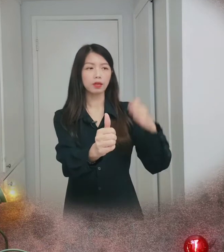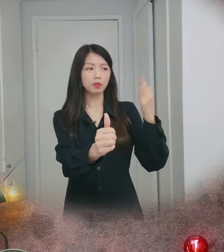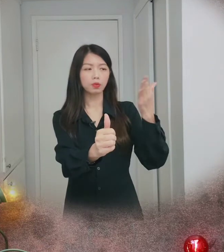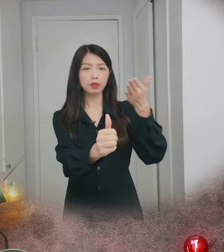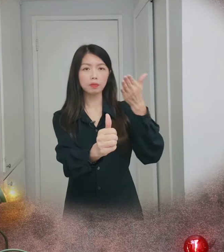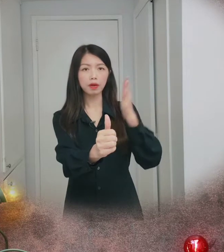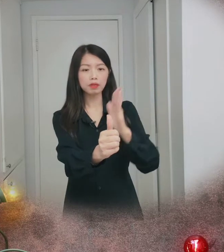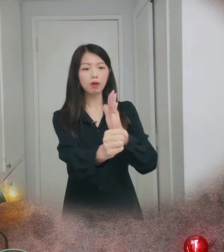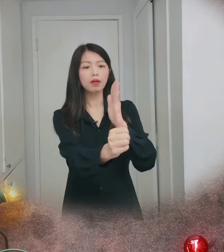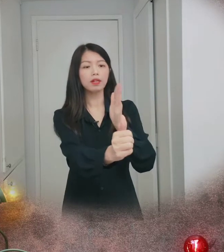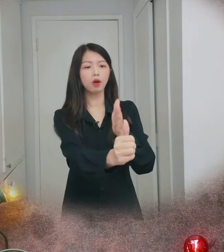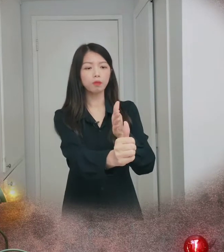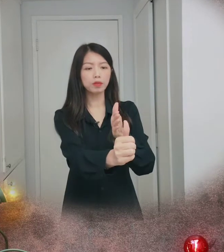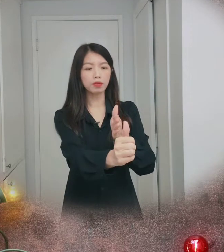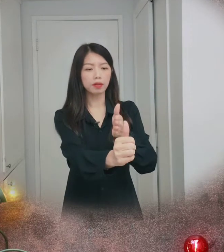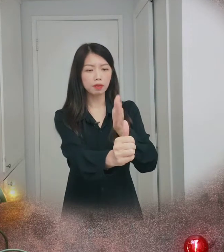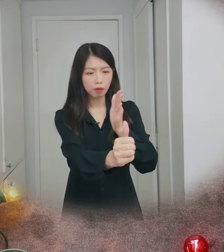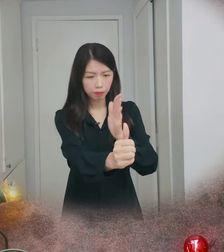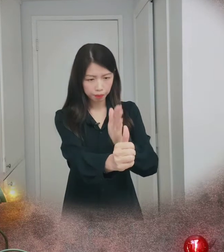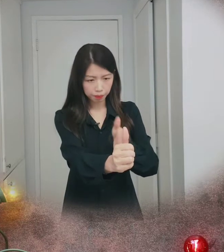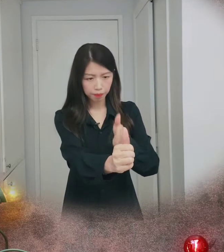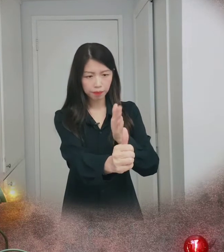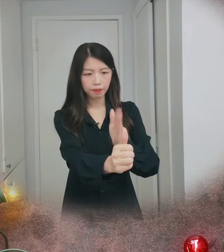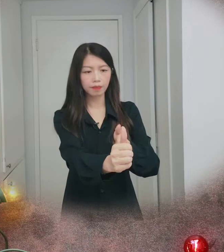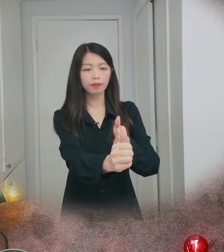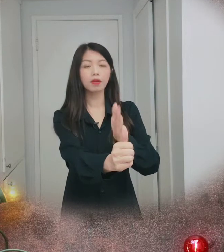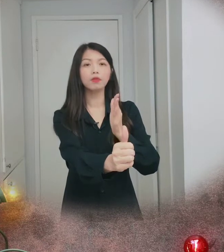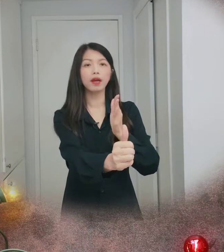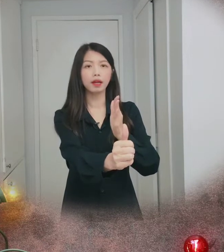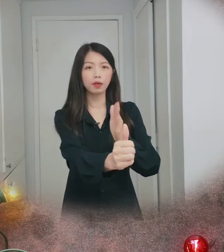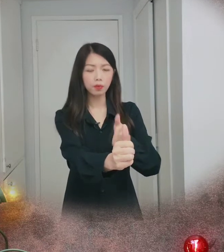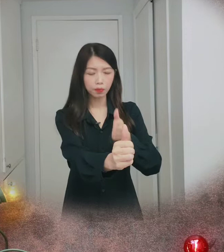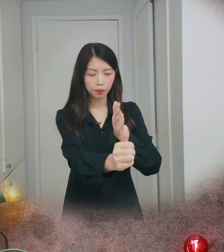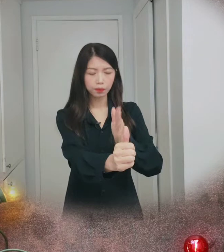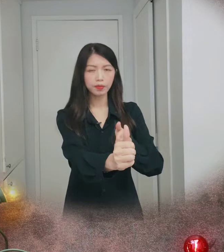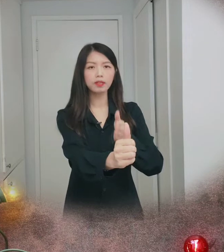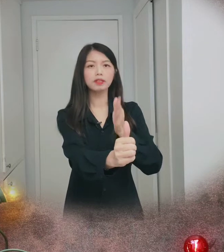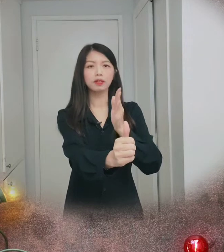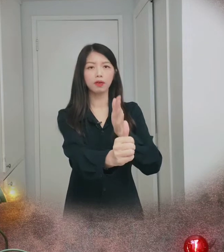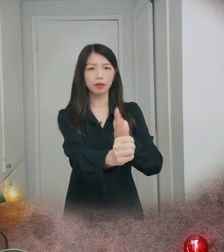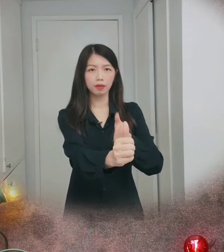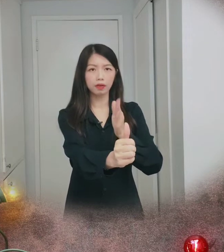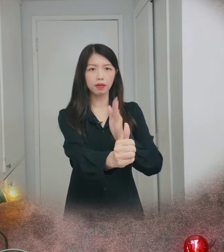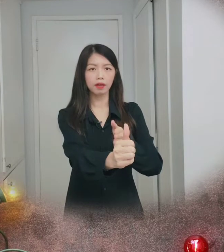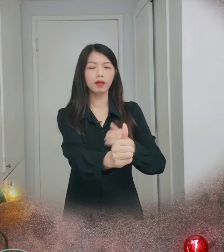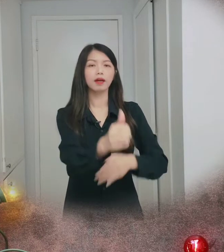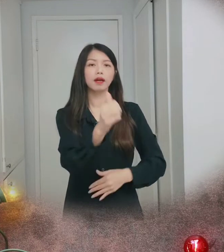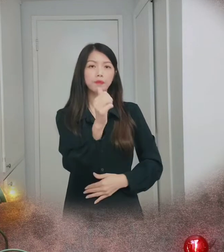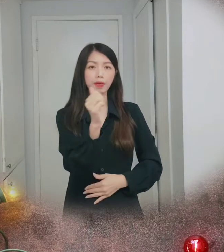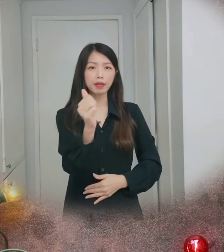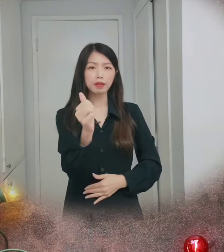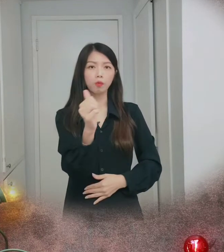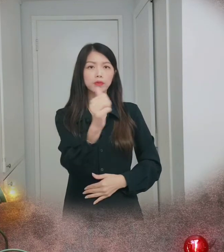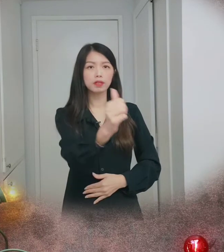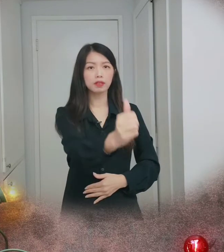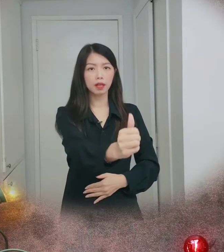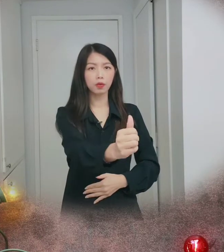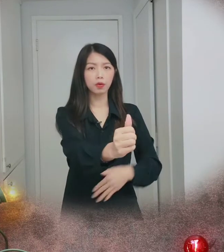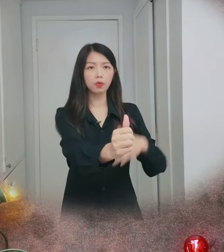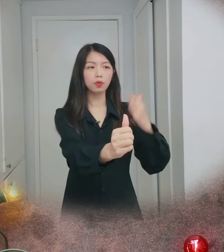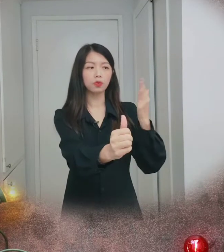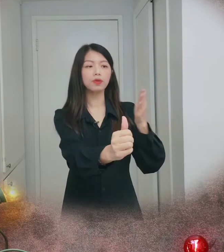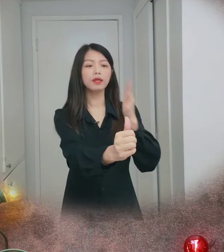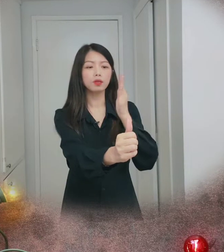세워주시고 다른 손은 펴서 이 엄지 뒤에서 위아래로 흔드시는 거예요. 앞에 있는 엄지는